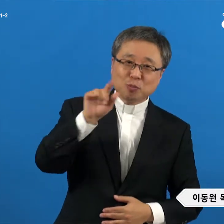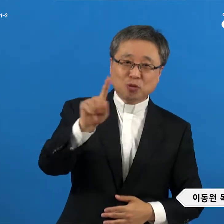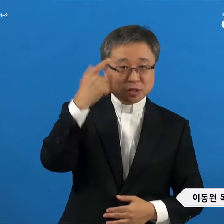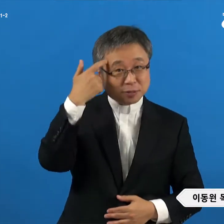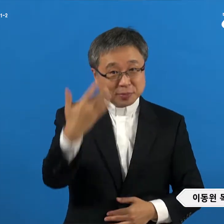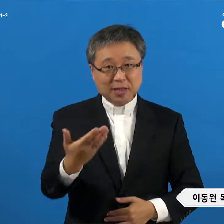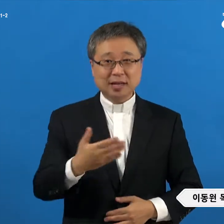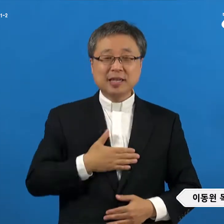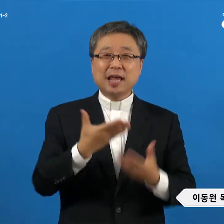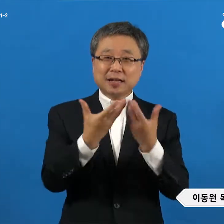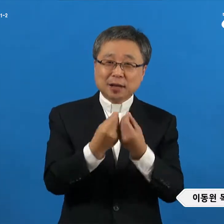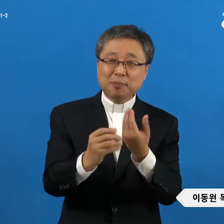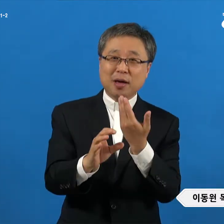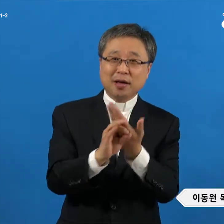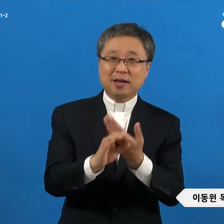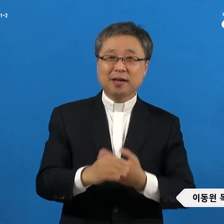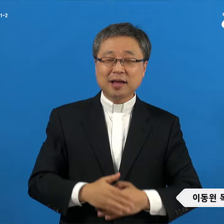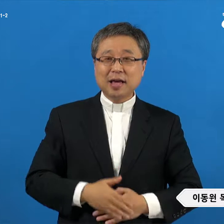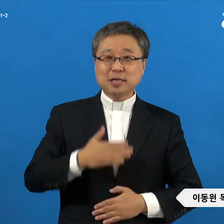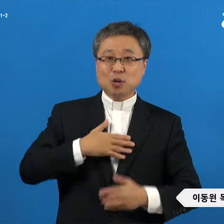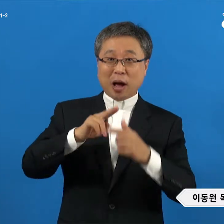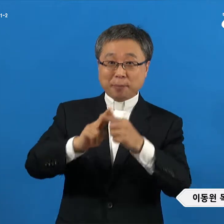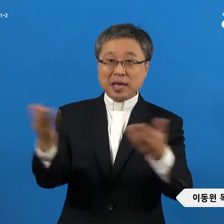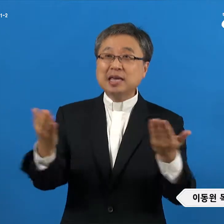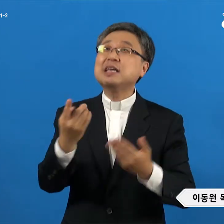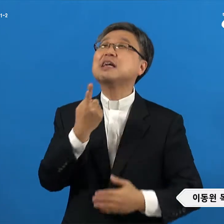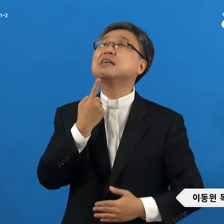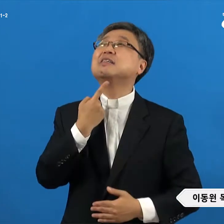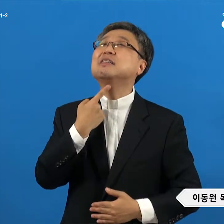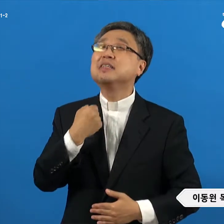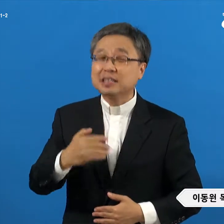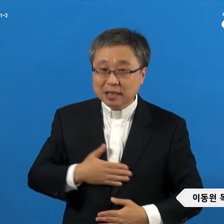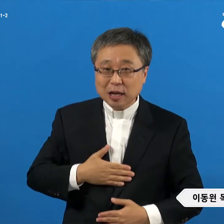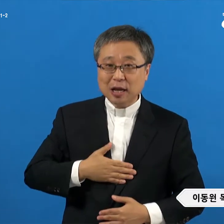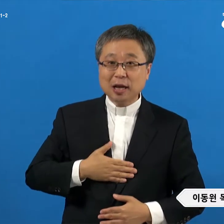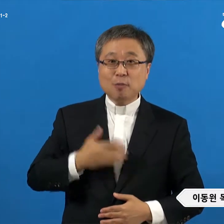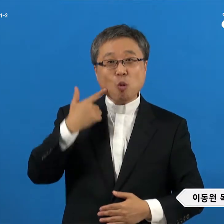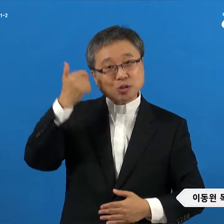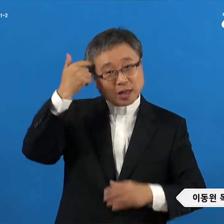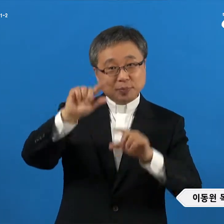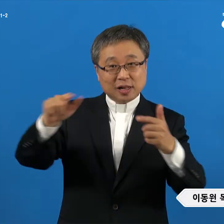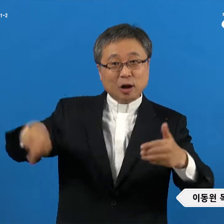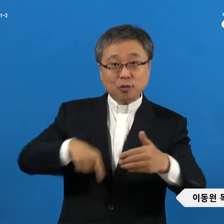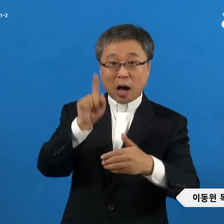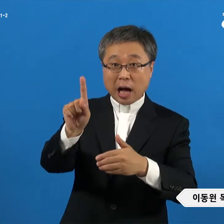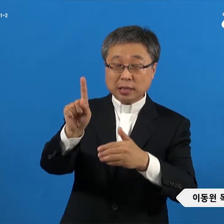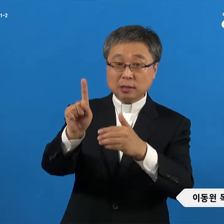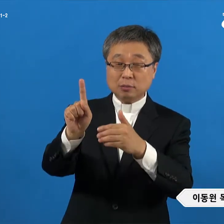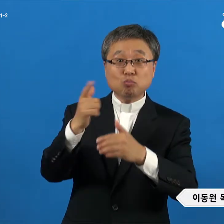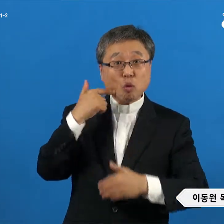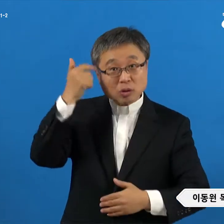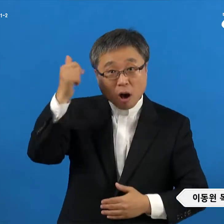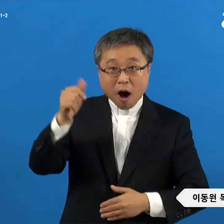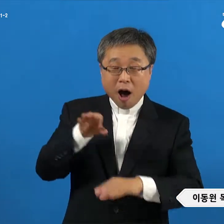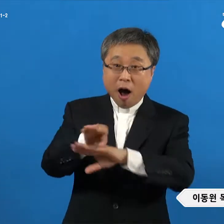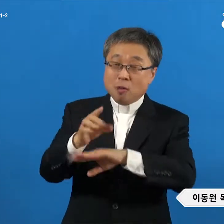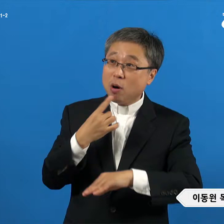들어서 저와 같이 일하던 우리 스태프들 가운데 한 분이, 이 친구는 하여튼 자동차만 지나가면 그냥 못